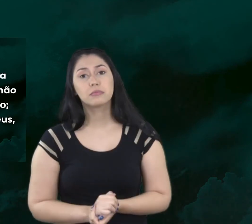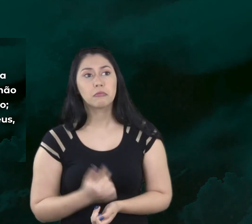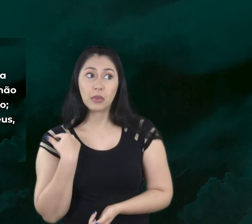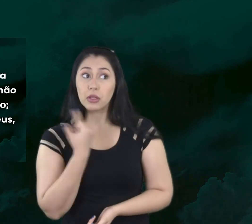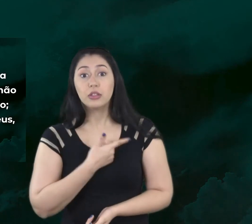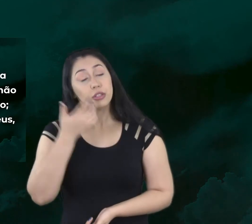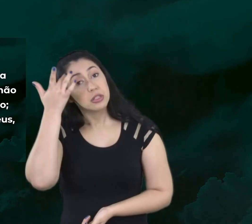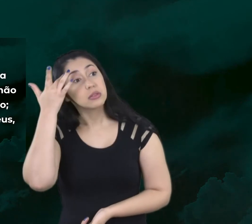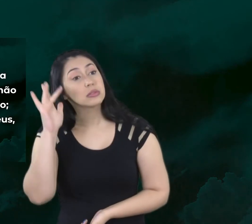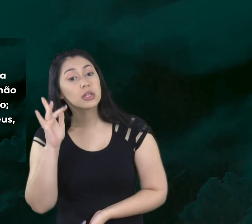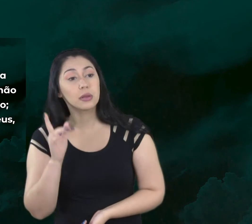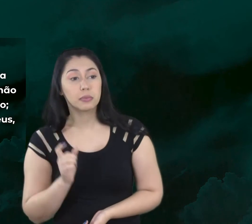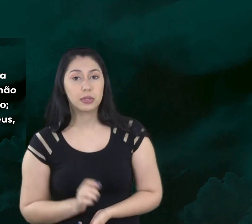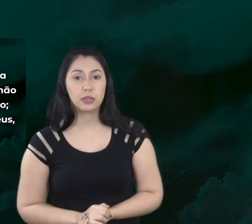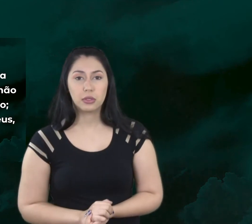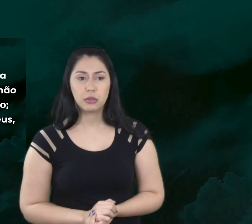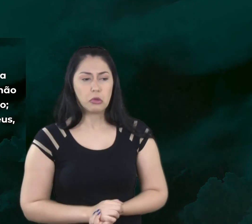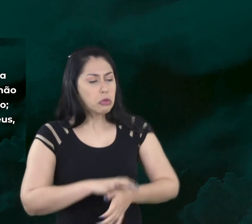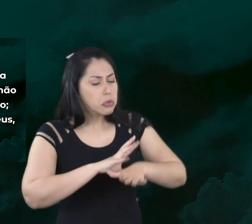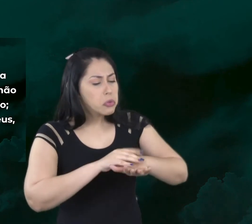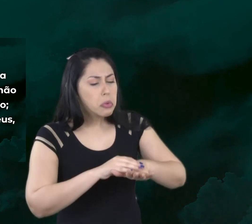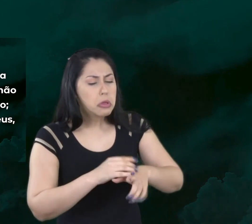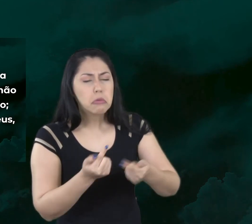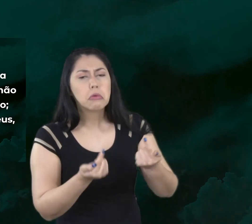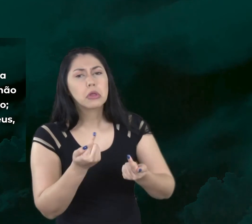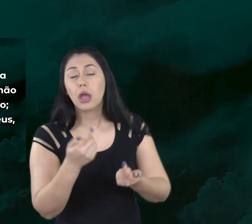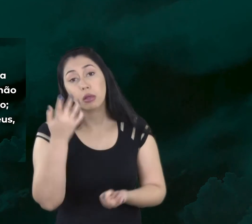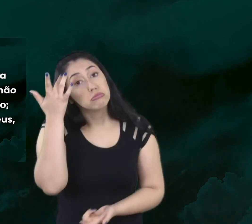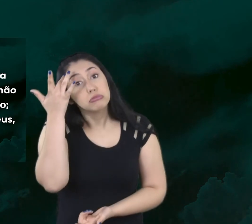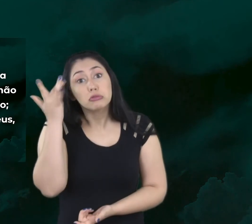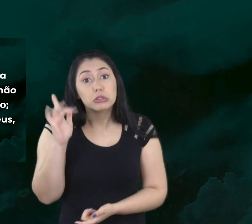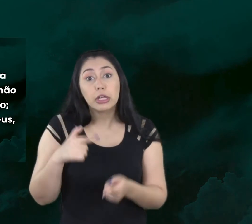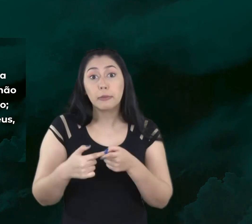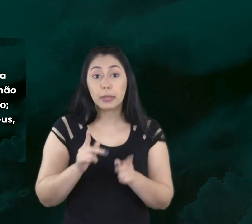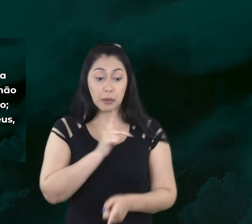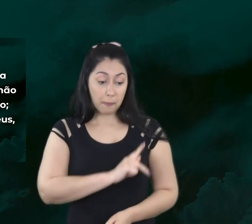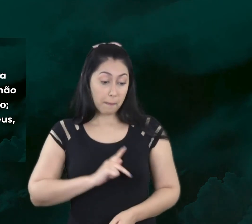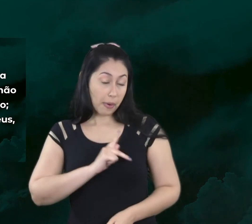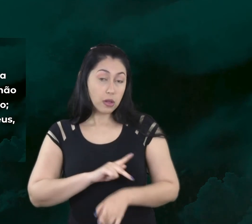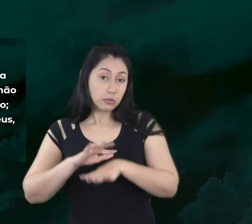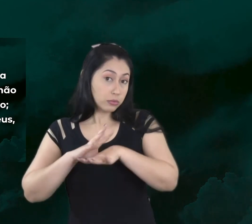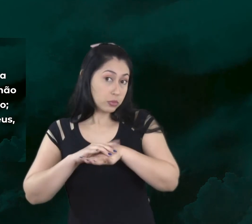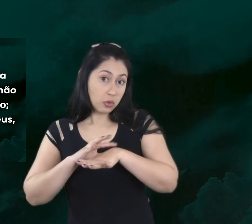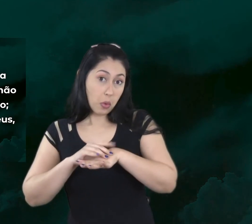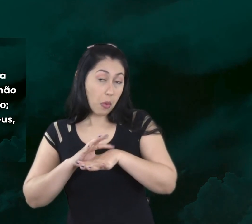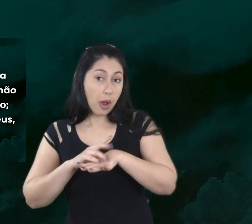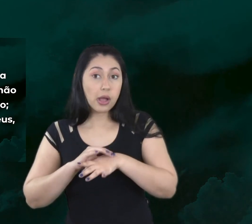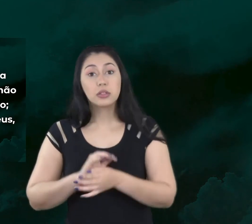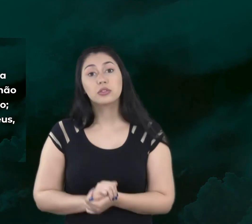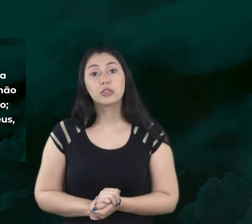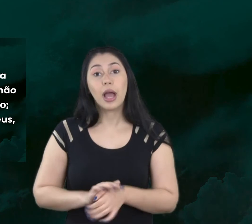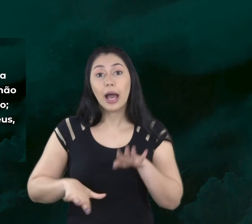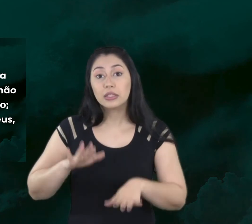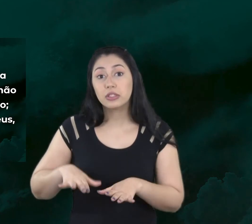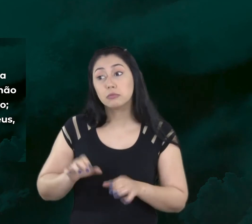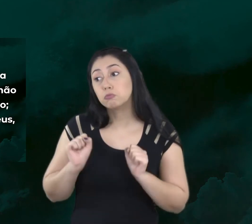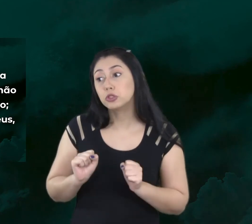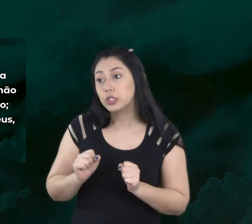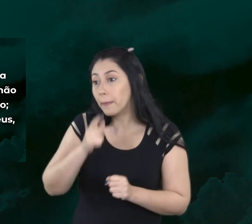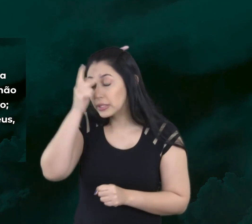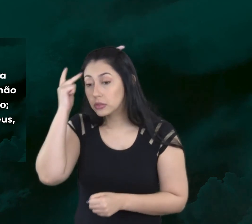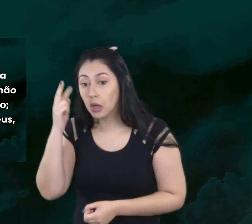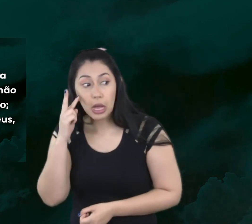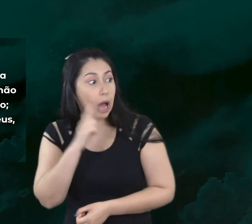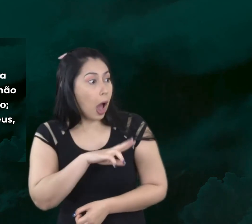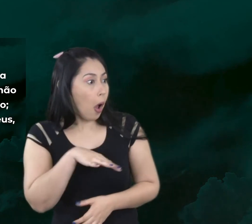é. Paulo foi lá com uma enfermidade, algum problema físico, talvez aparente, que poderia assustar, mas eles